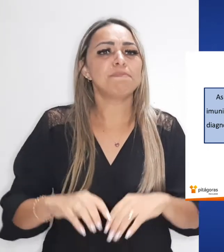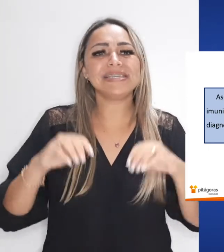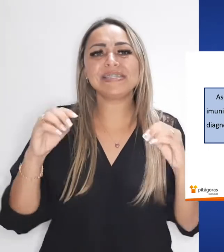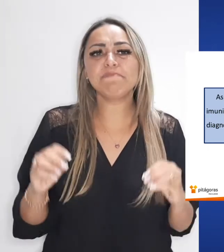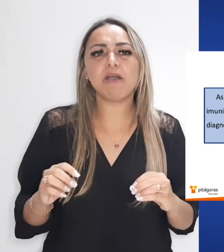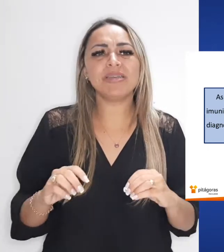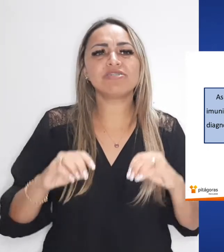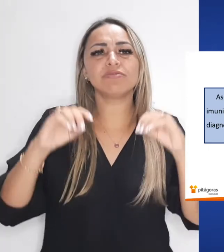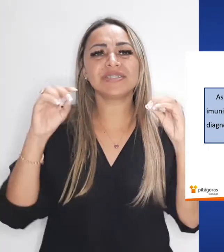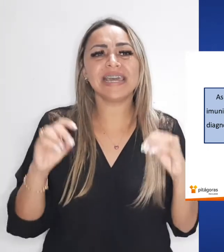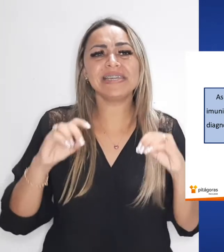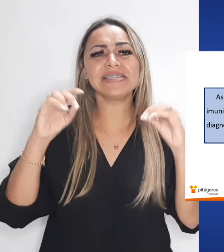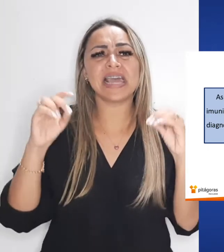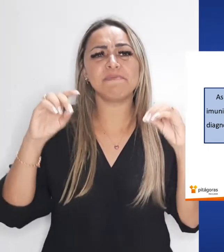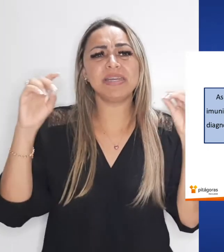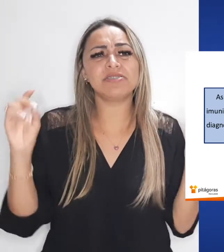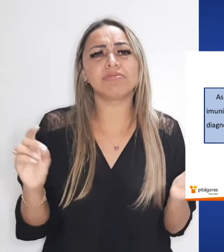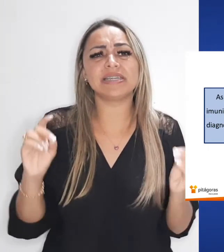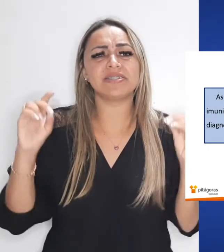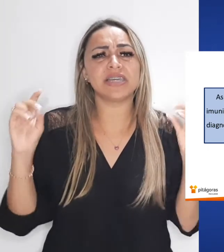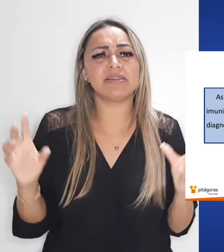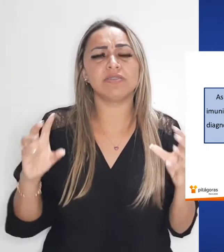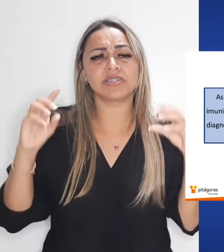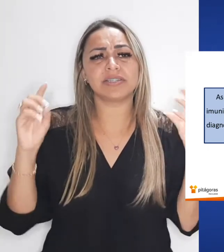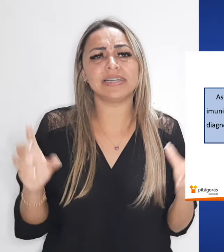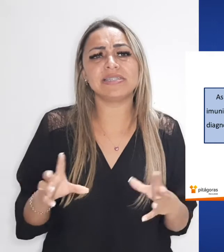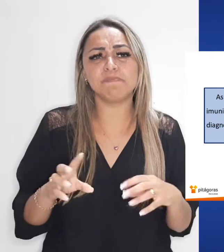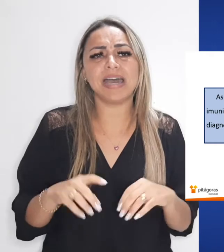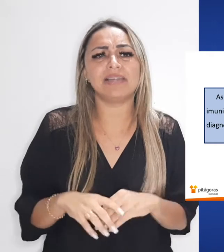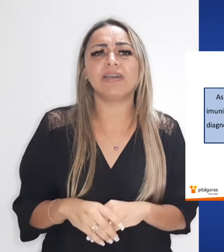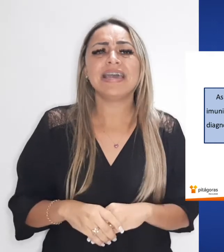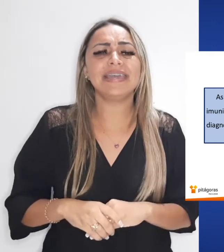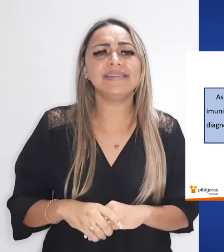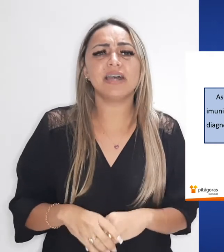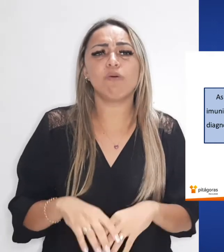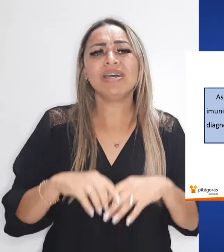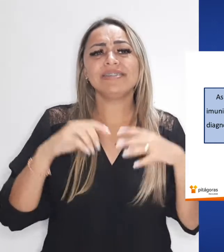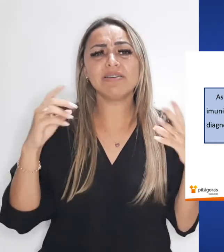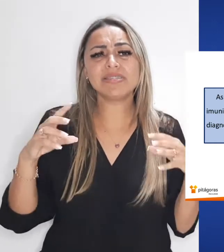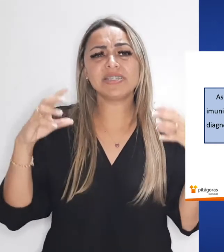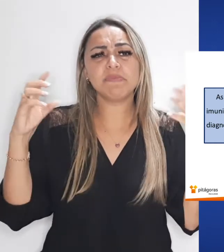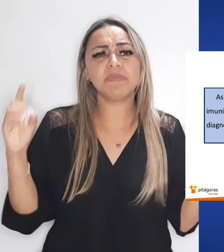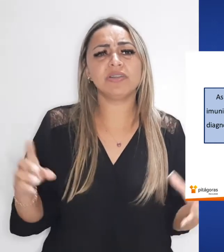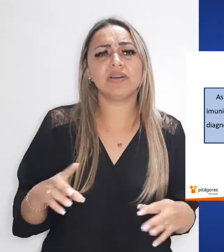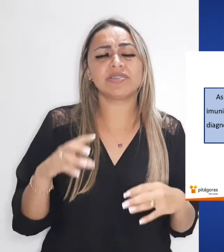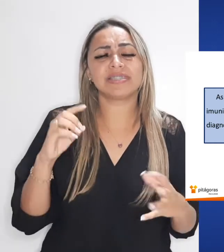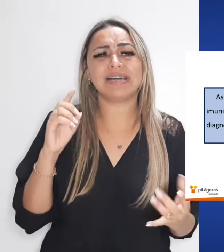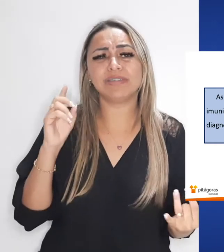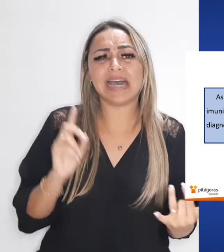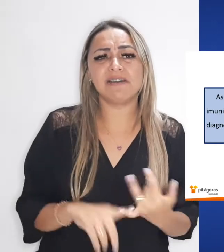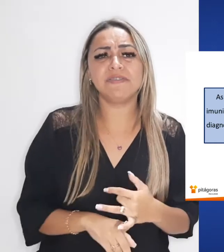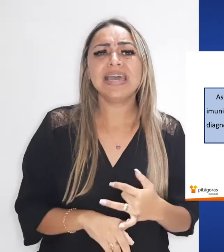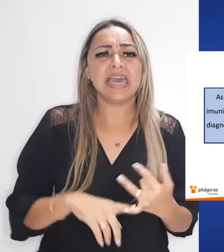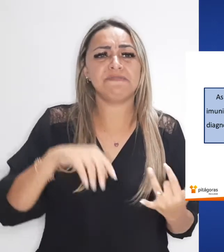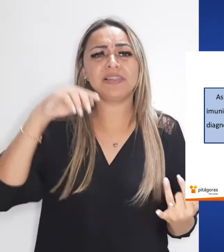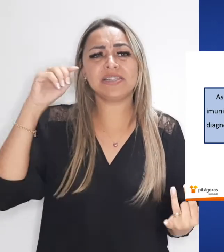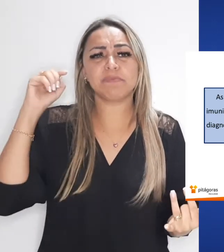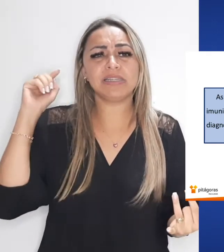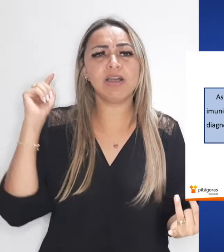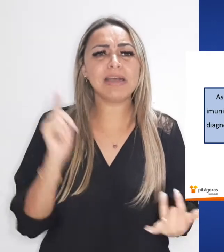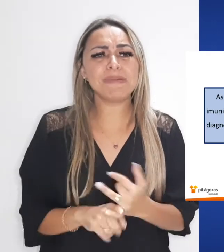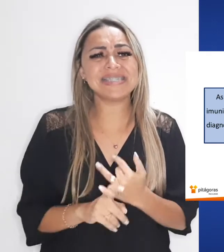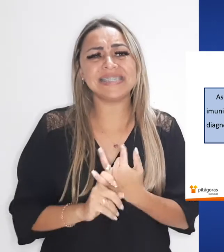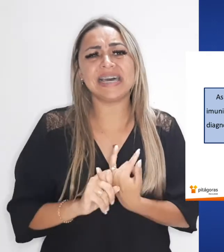pública, principalmente no gerenciamento desse diagnóstico antecipado. Então, ter um sistema imunológico saudável